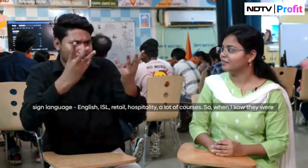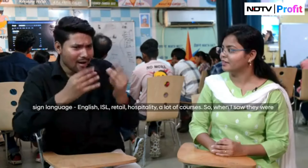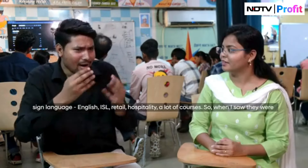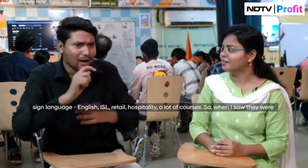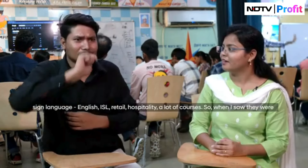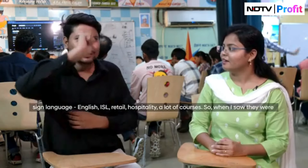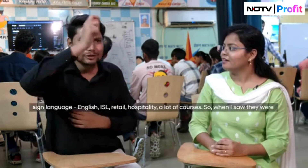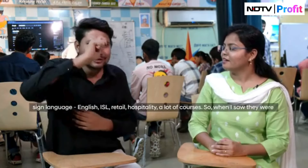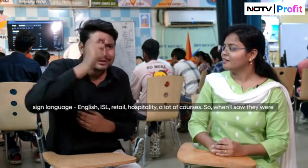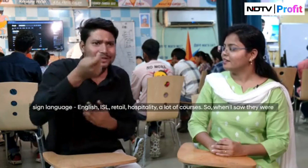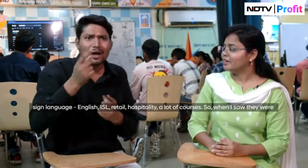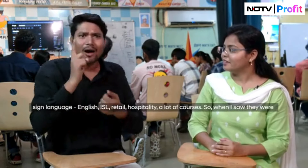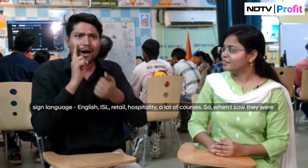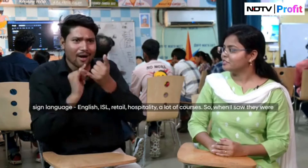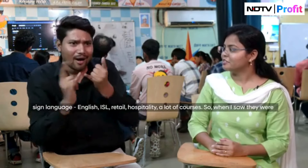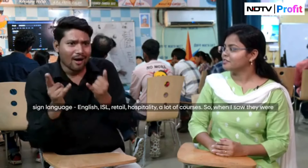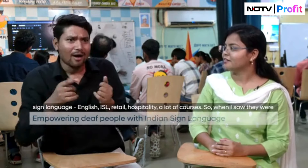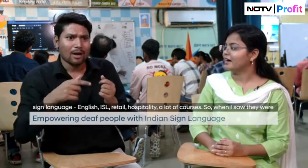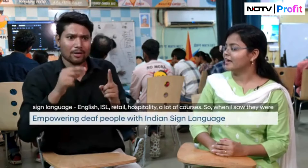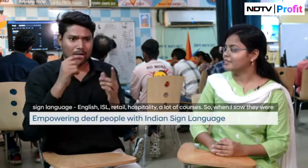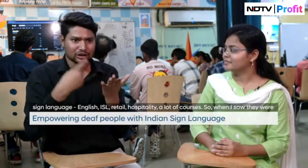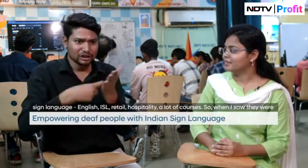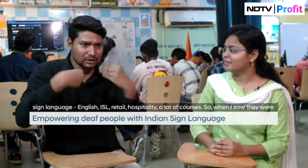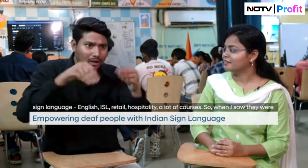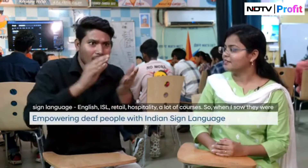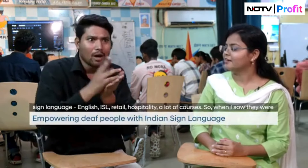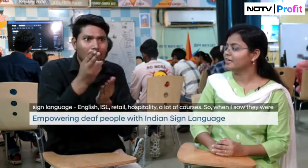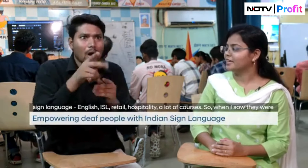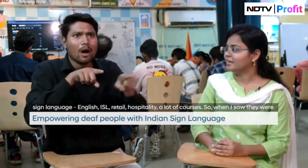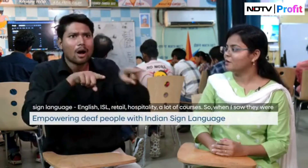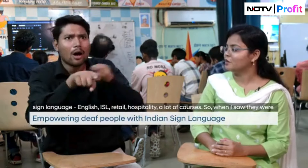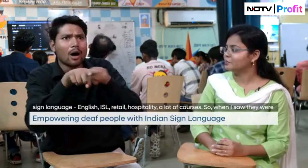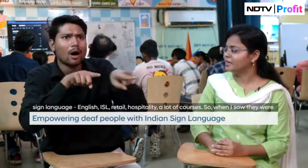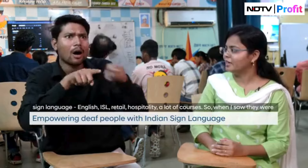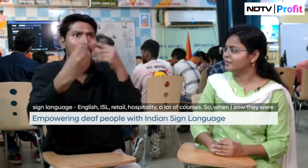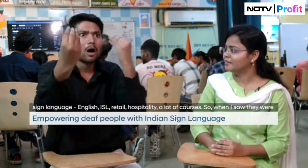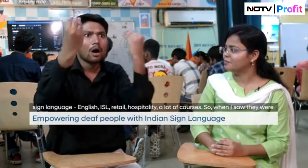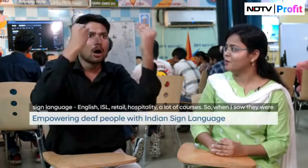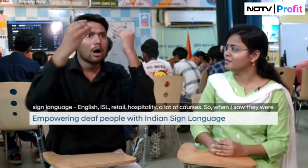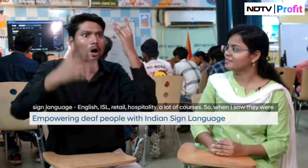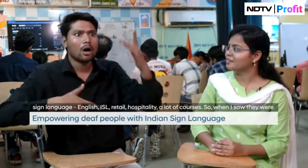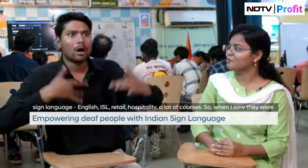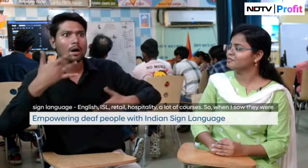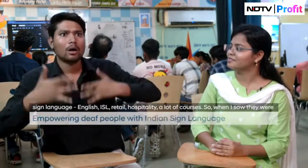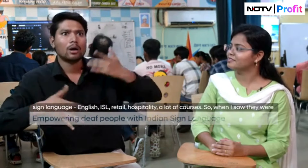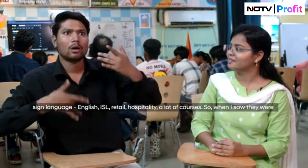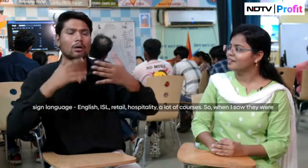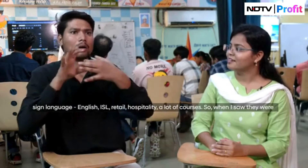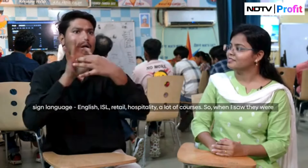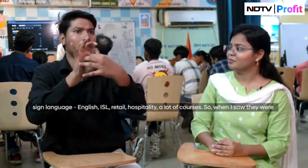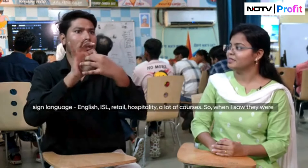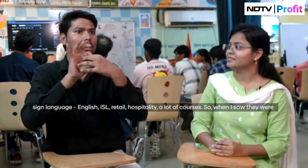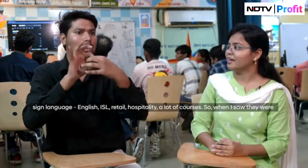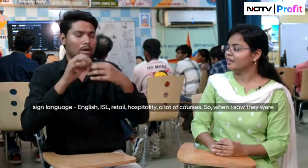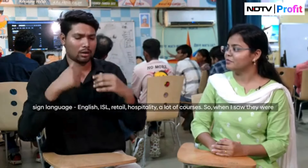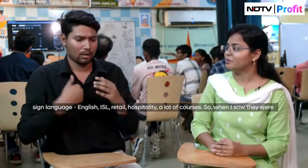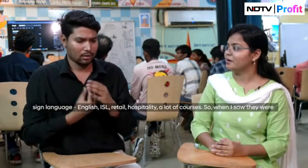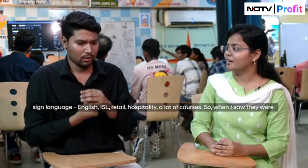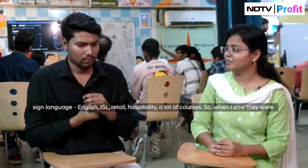हैं, इंग्लिश, ISL, रिटेल, हॉस्पिटैलिटी, बहुत सारे कोर्सेस जब ये साइन लैंग्वेज में पढ़ाते हैं, तो